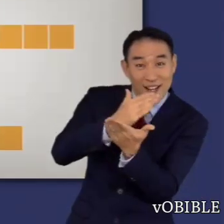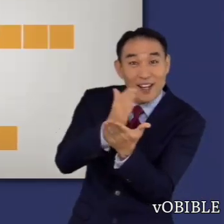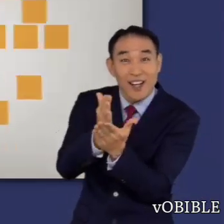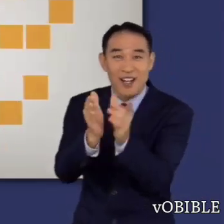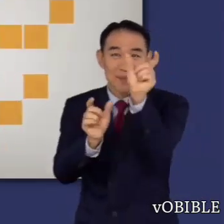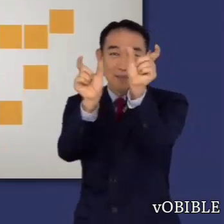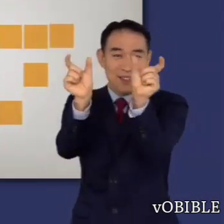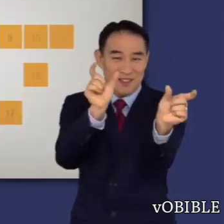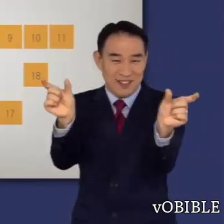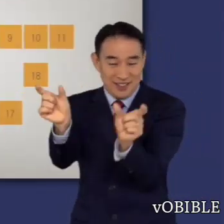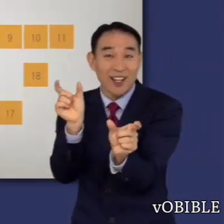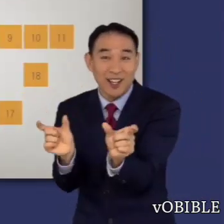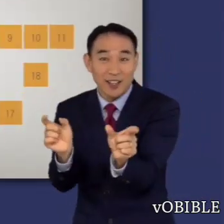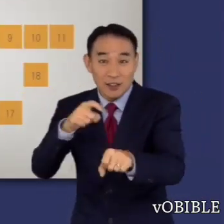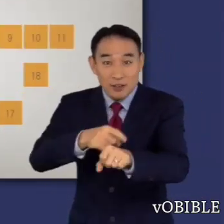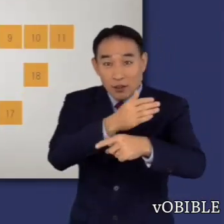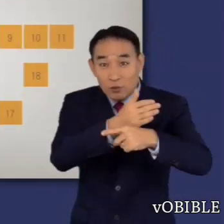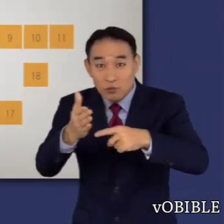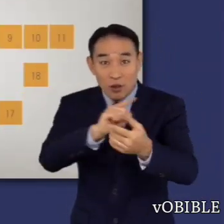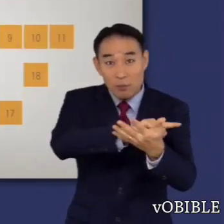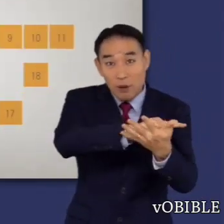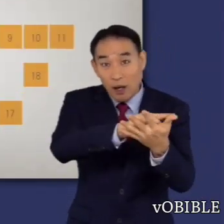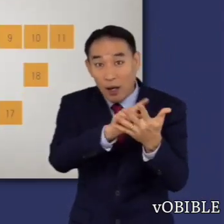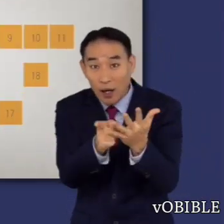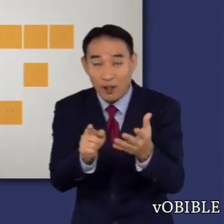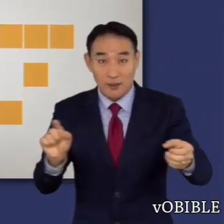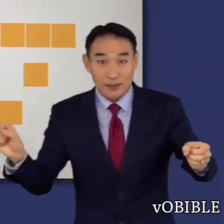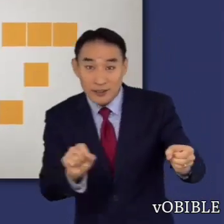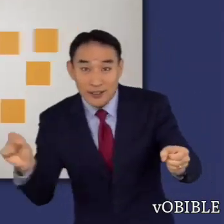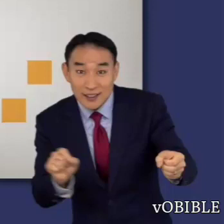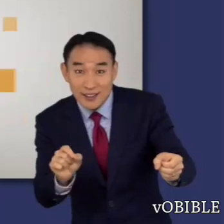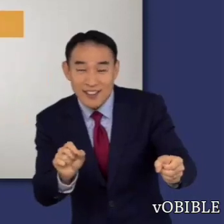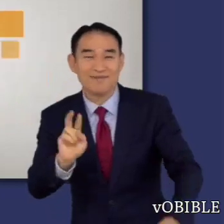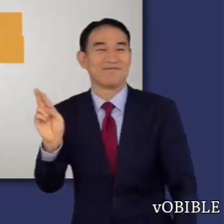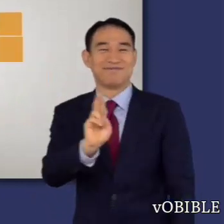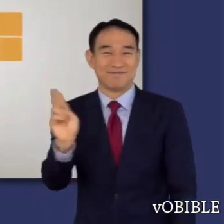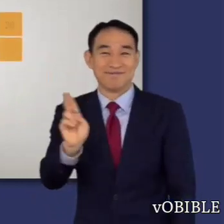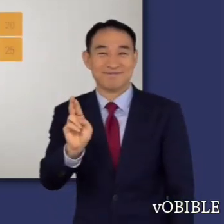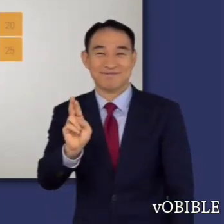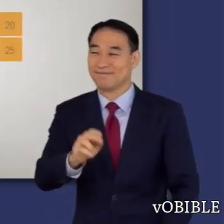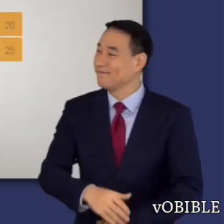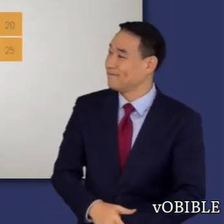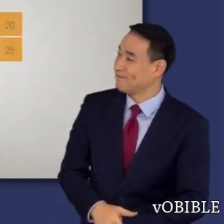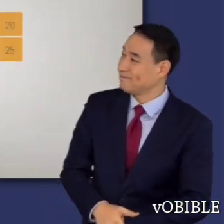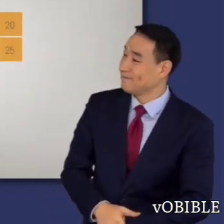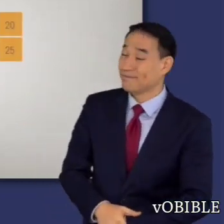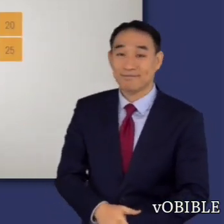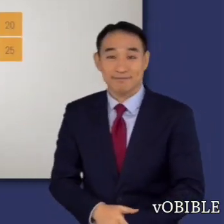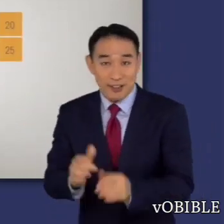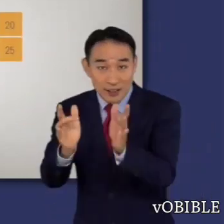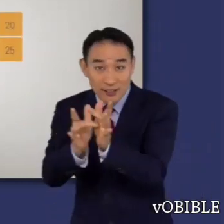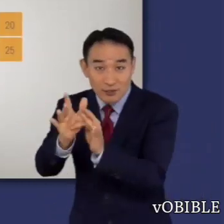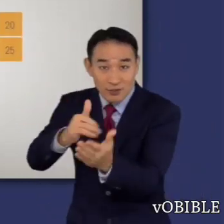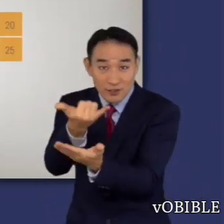题编排的，主要是记录耶稣在演讲中提到的道理。从第19章开始，马太